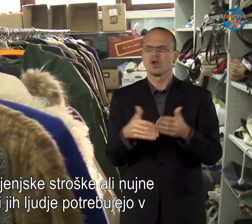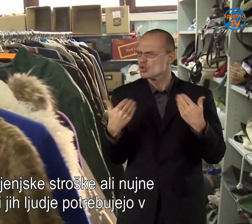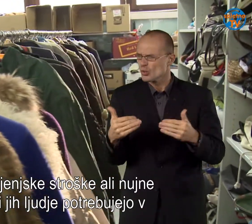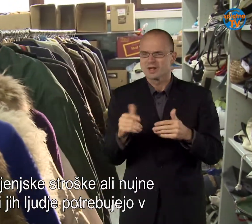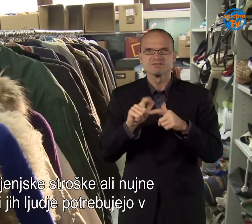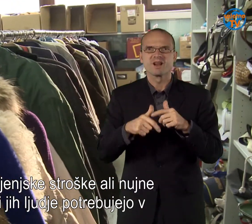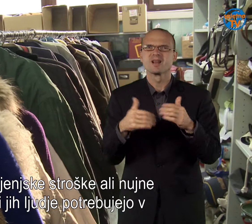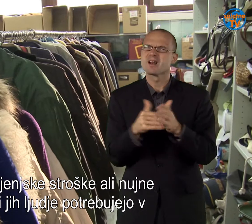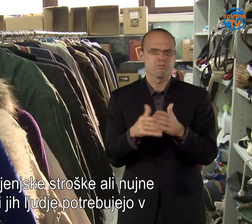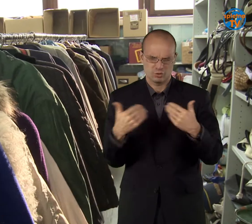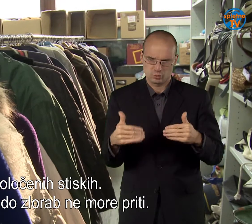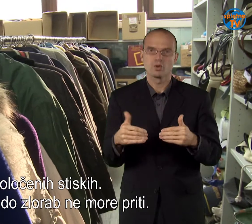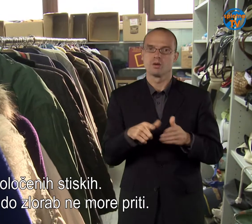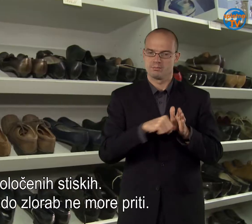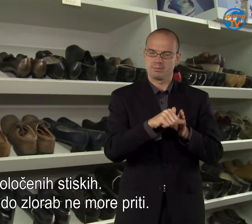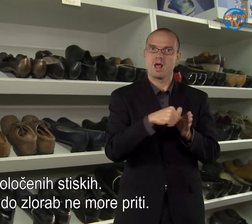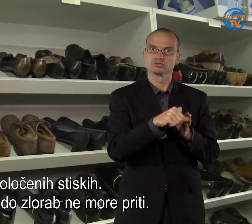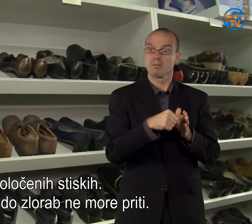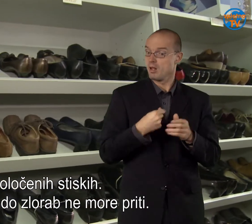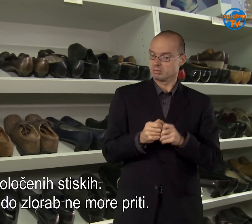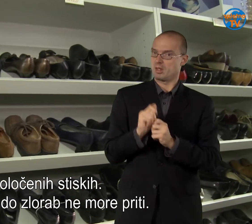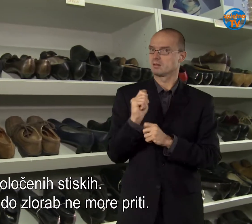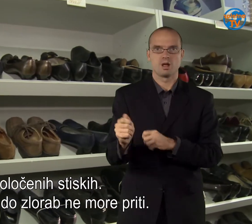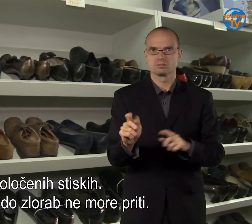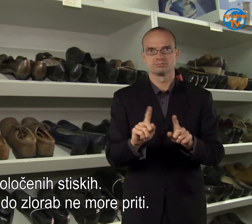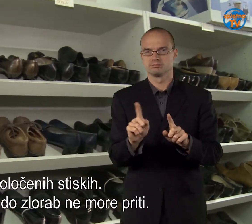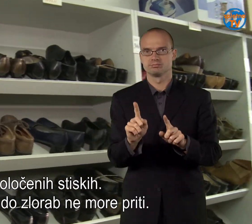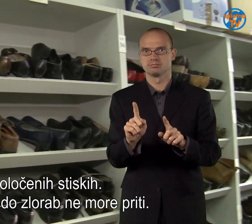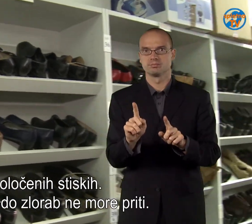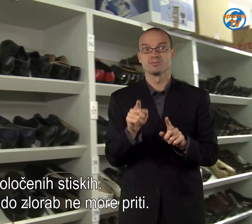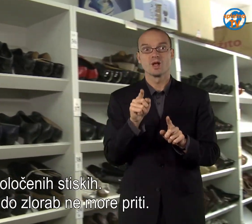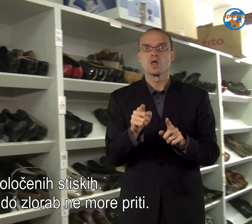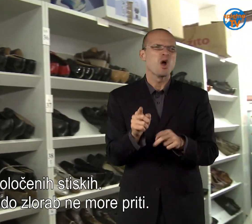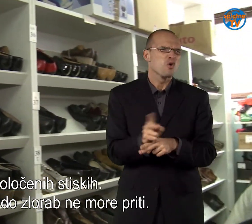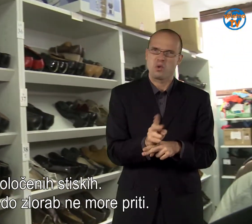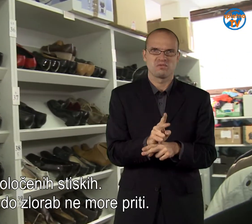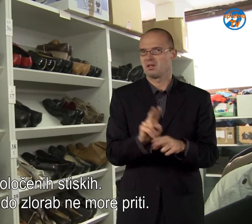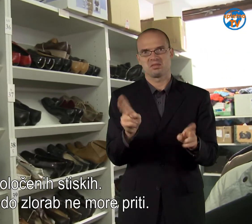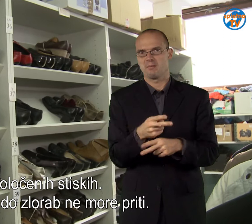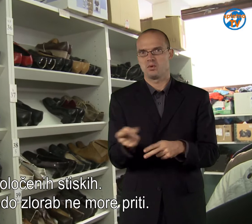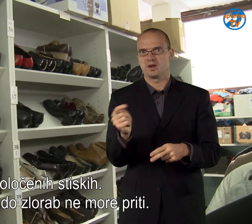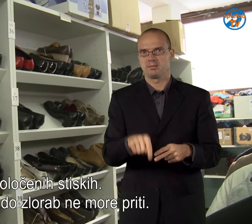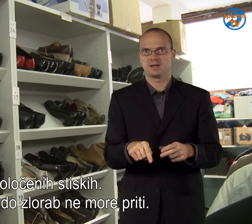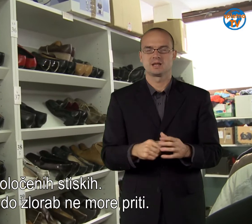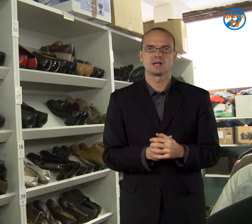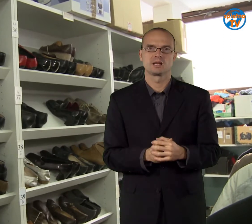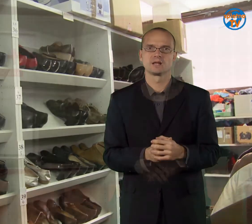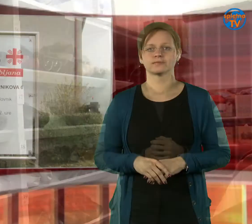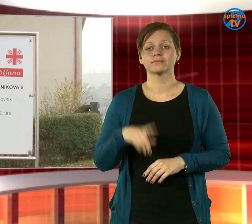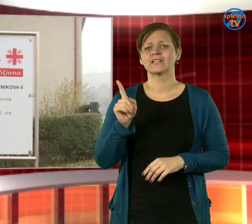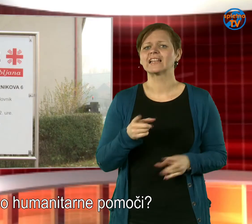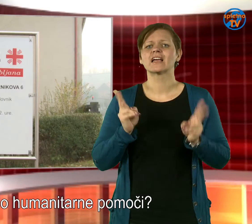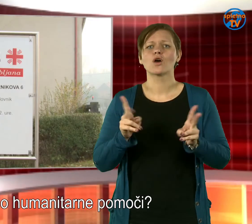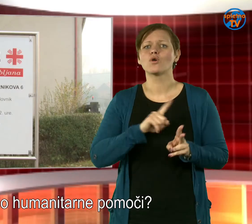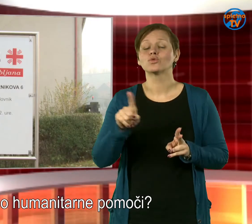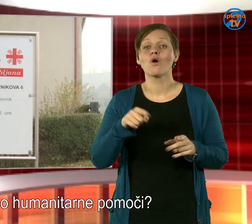nujne stvari, ki jih ljudje rabijo v določenih stiskah. Tako da do teh zlorab skoraj ne more priti.